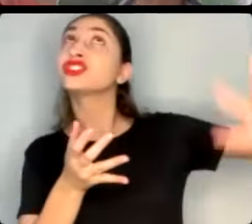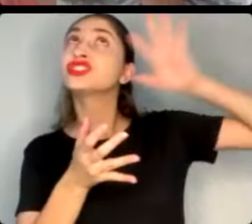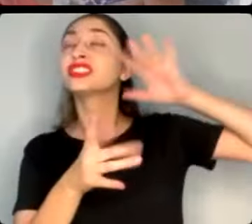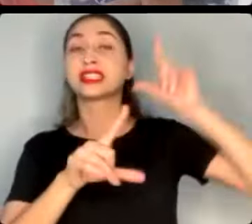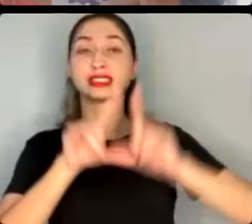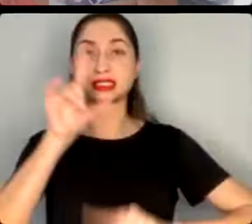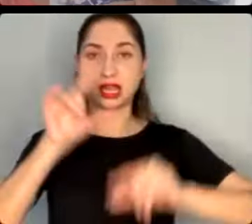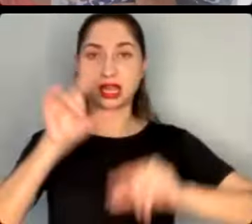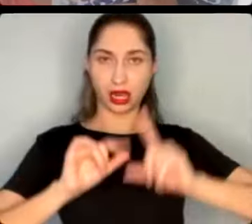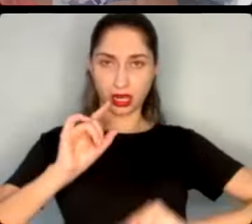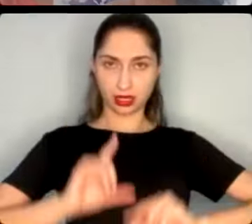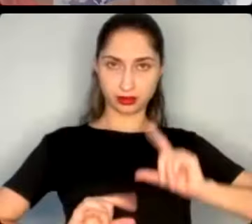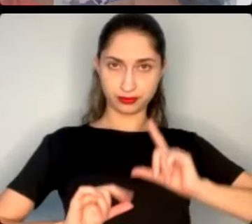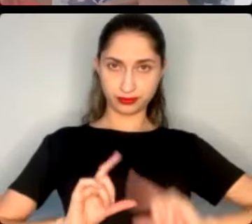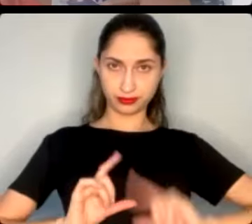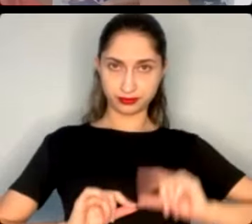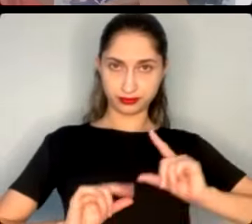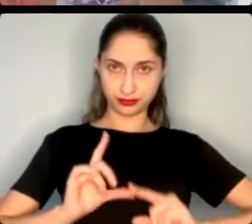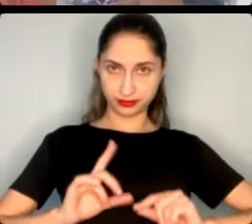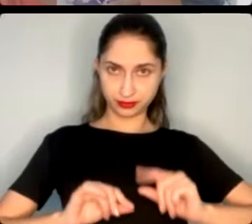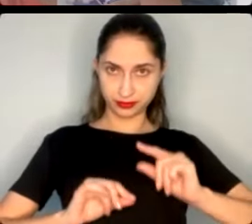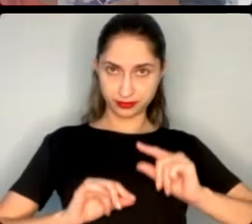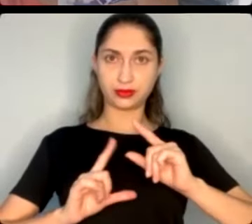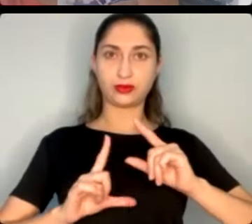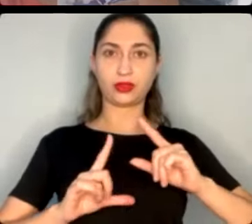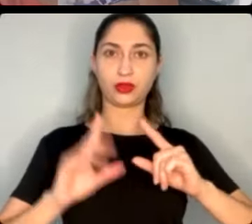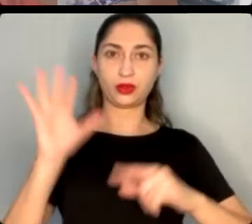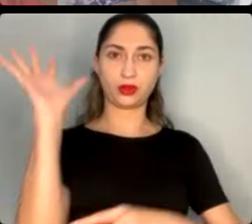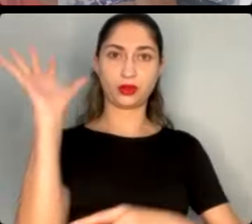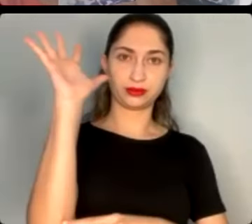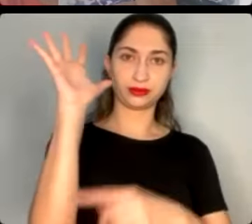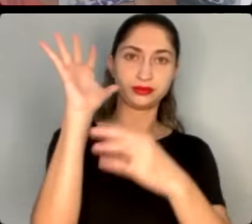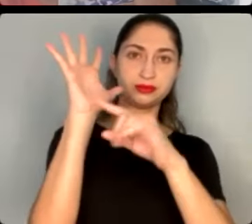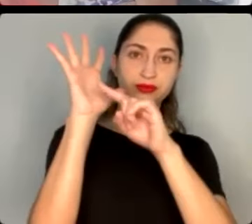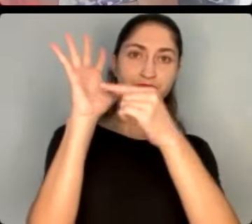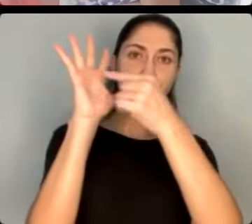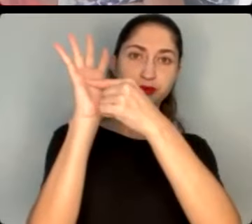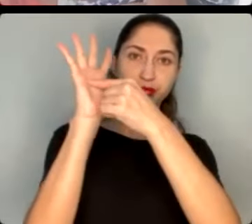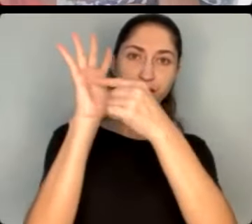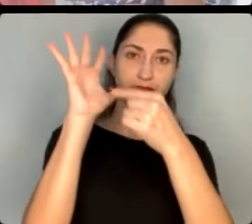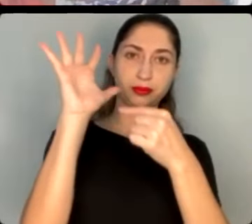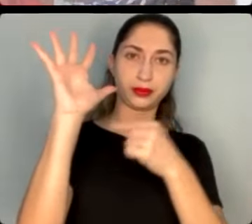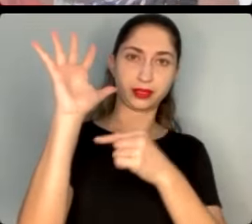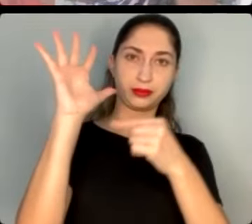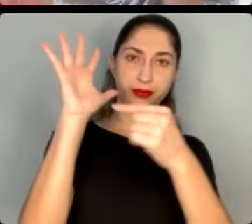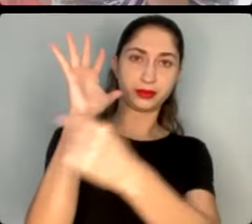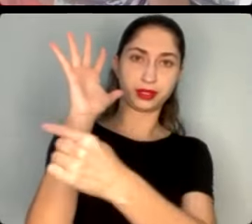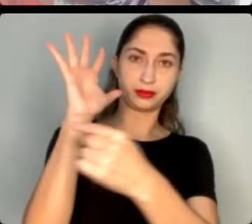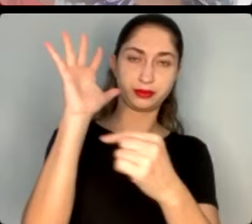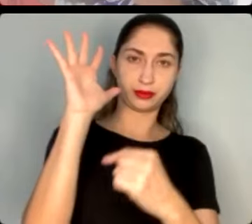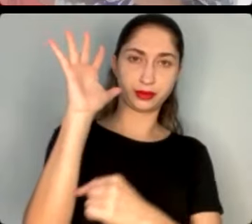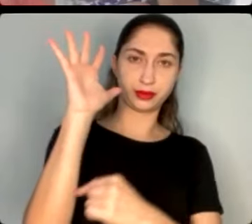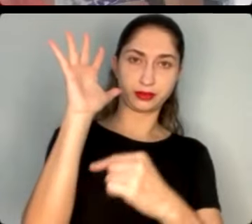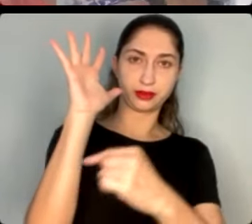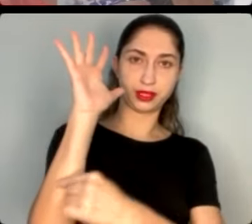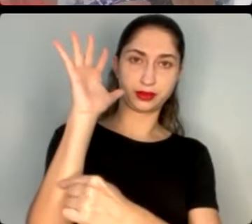estrela aqui de 6 pontas. Cabeça, o vértice da cabeça, o vértice do púbis, o vértice